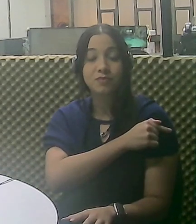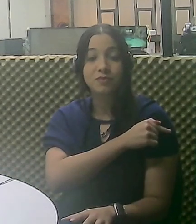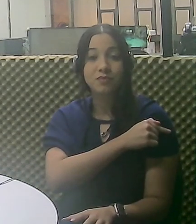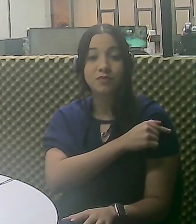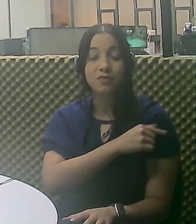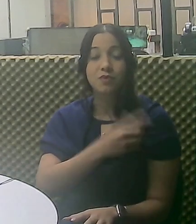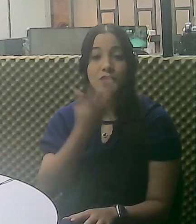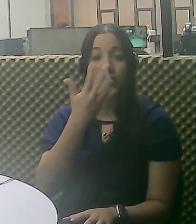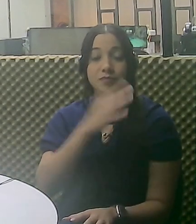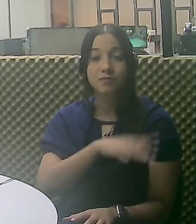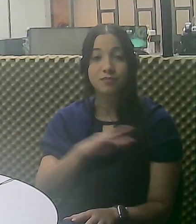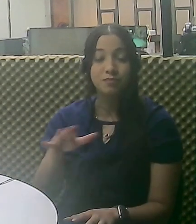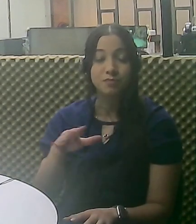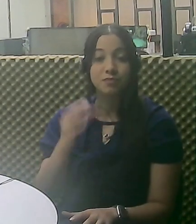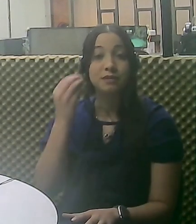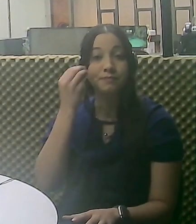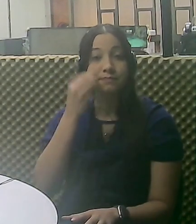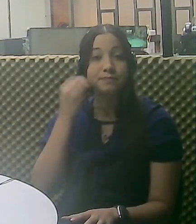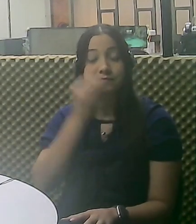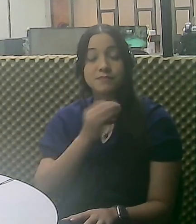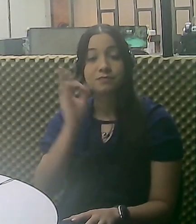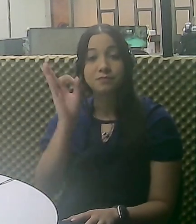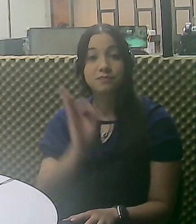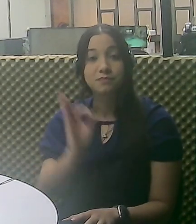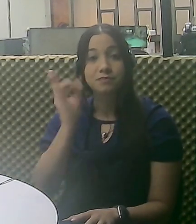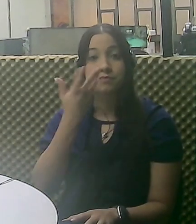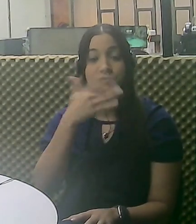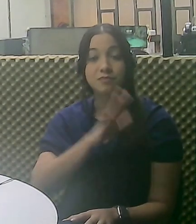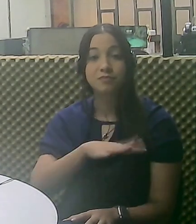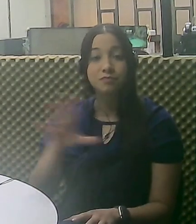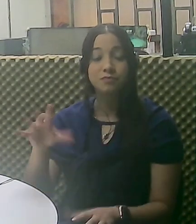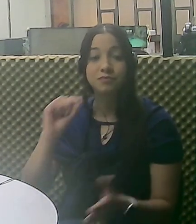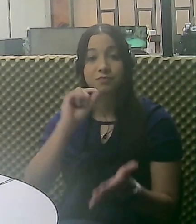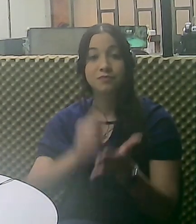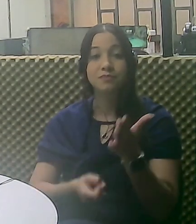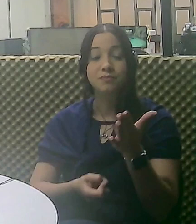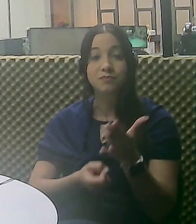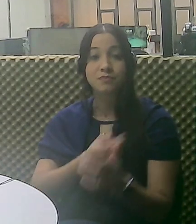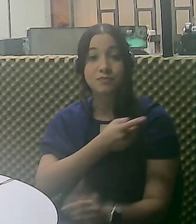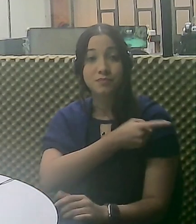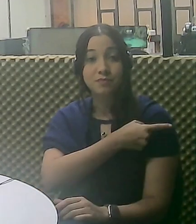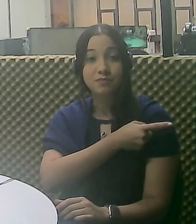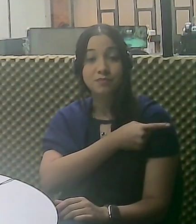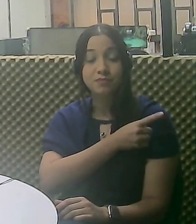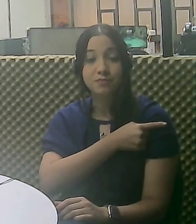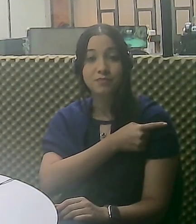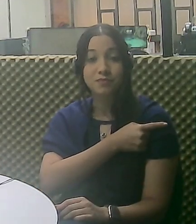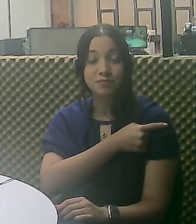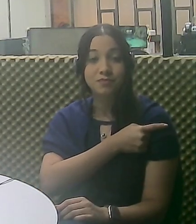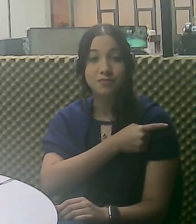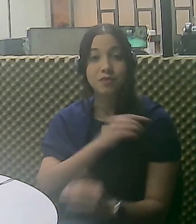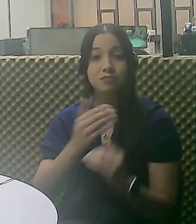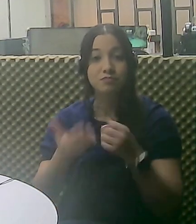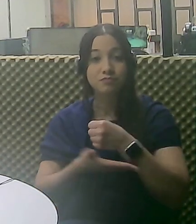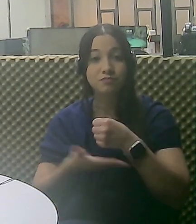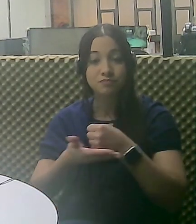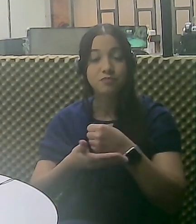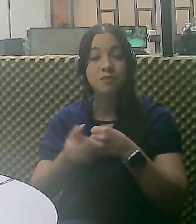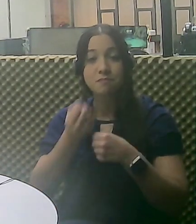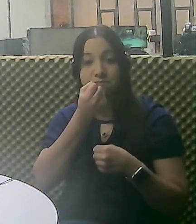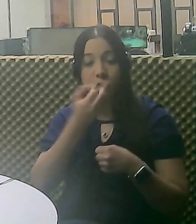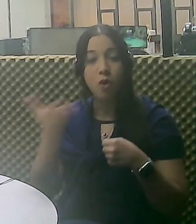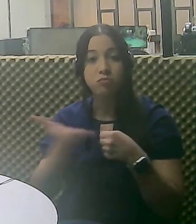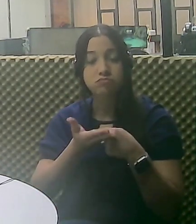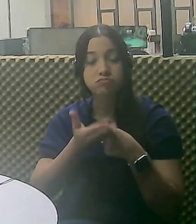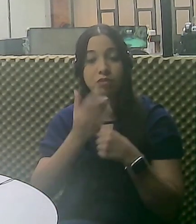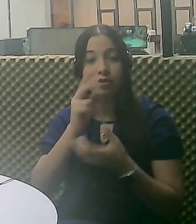De acordo com os testes, o percentual de crianças matriculadas no primeiro ano do ensino fundamental com bom nível de leitura